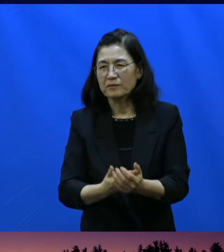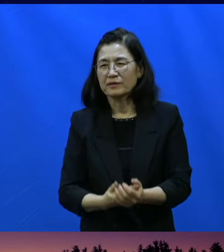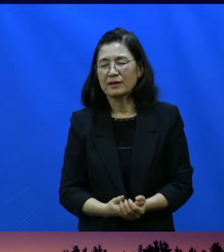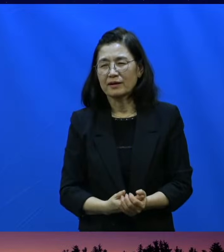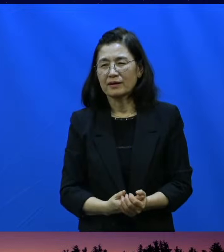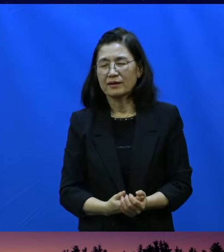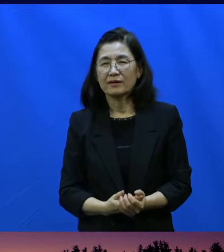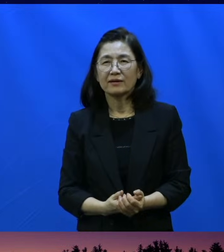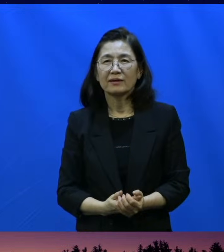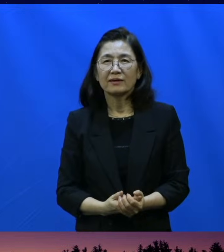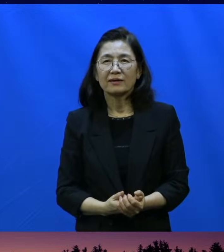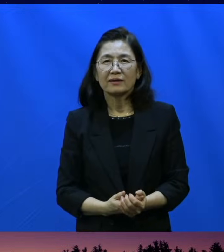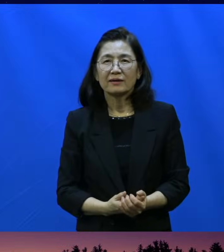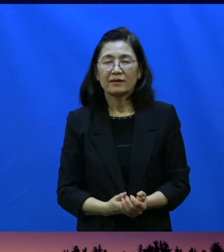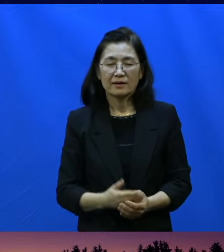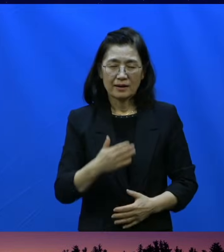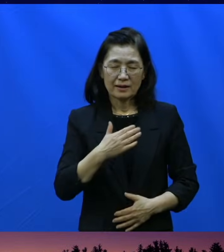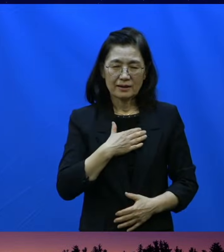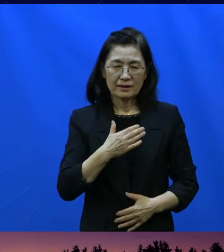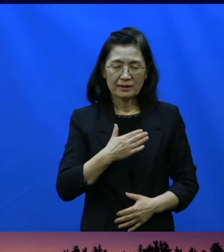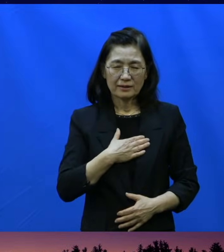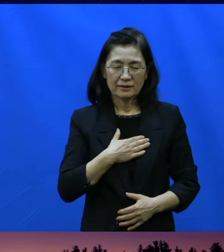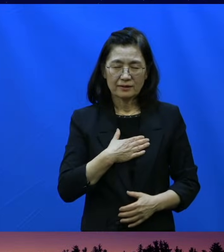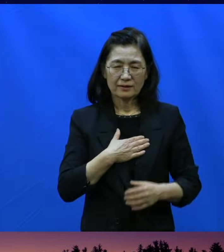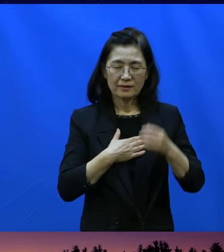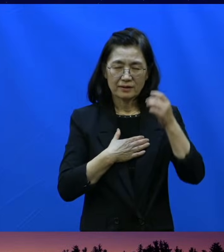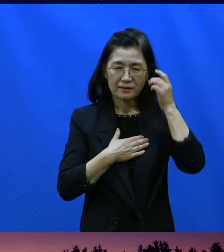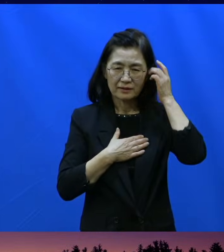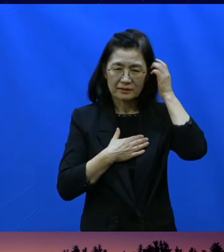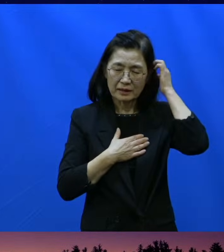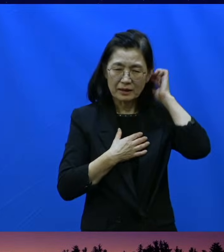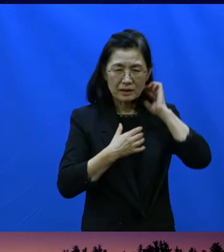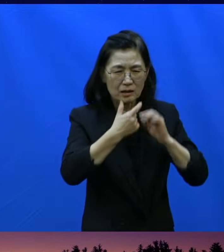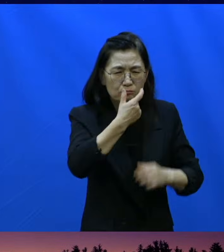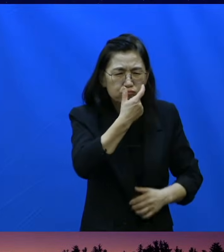우리의 치명적인 약점이 부각될수록 하나님의 은혜는 더 커지잖아요.